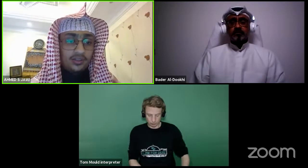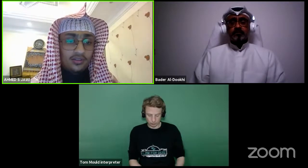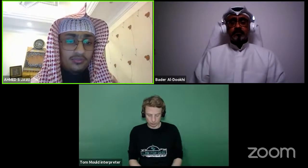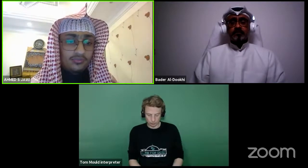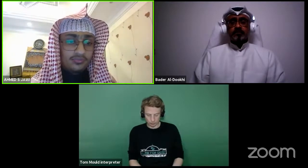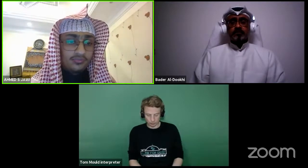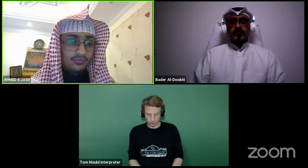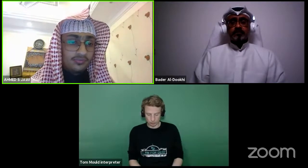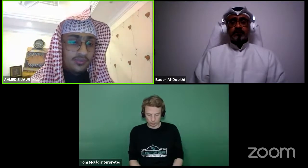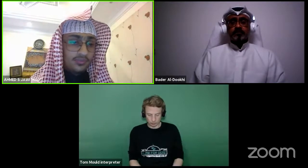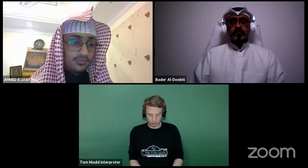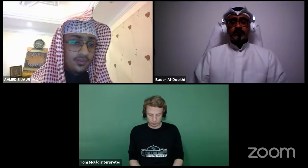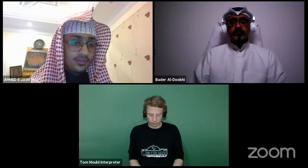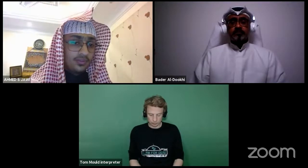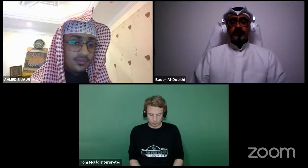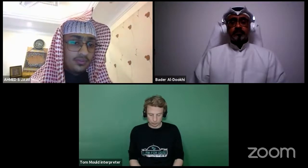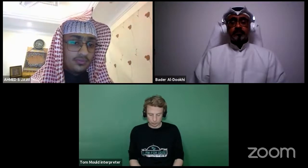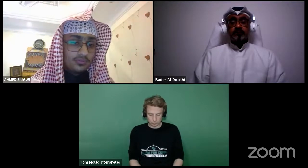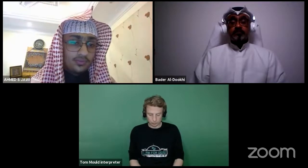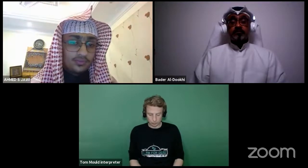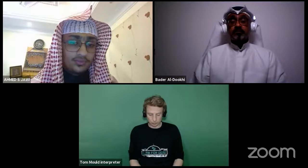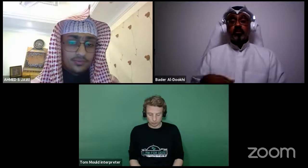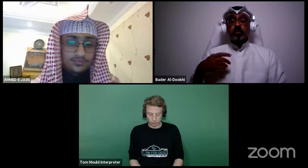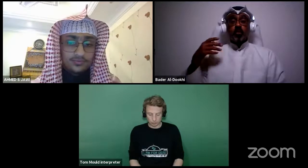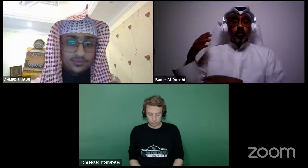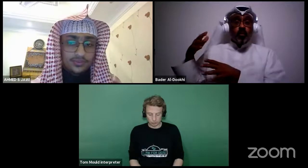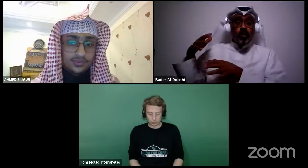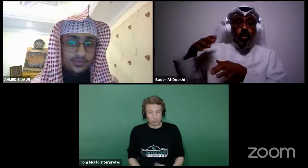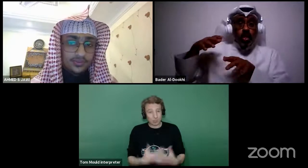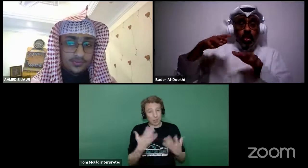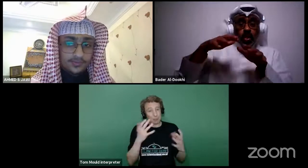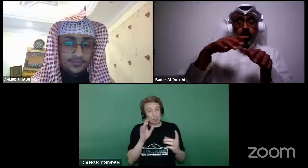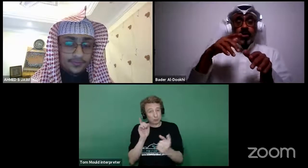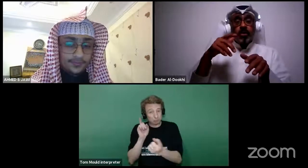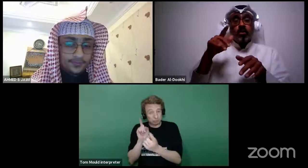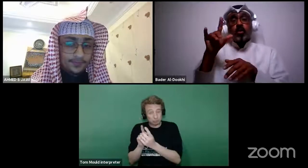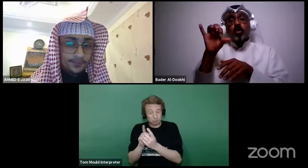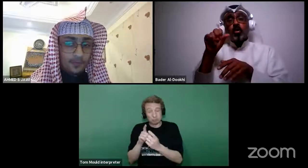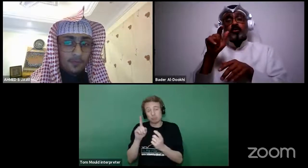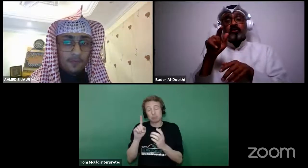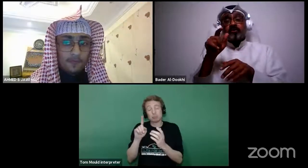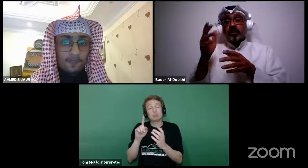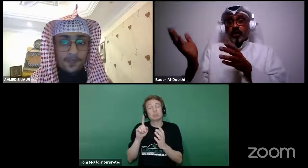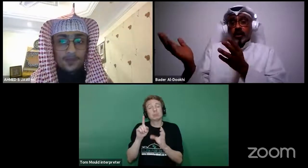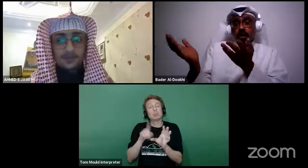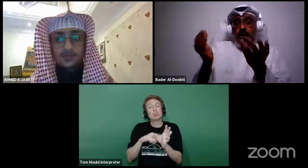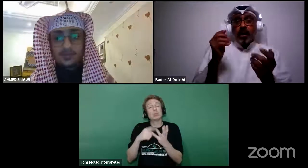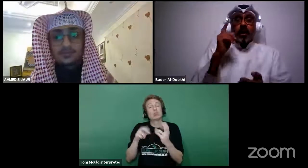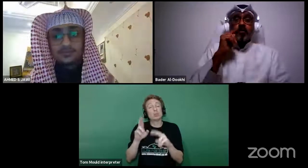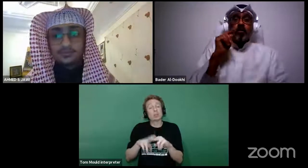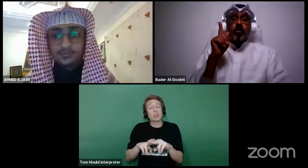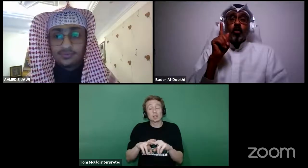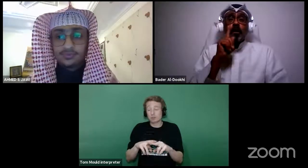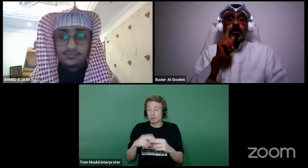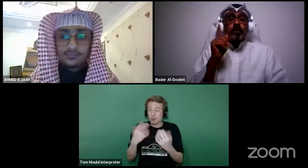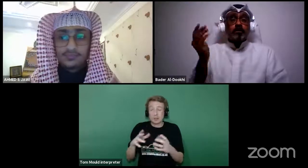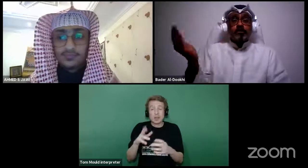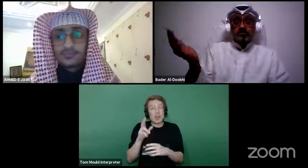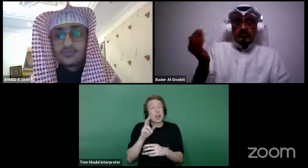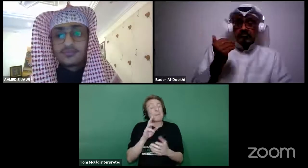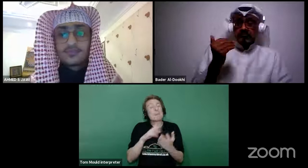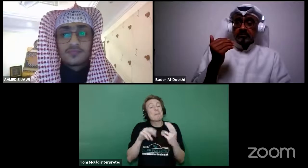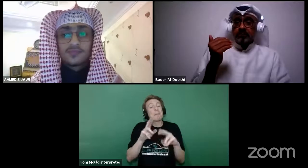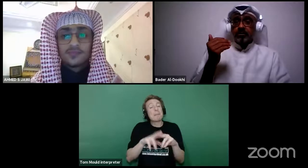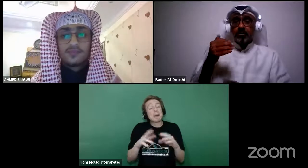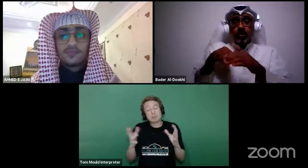آمنين. Then when they came in before Joseph, he took his parents to himself and said, enter